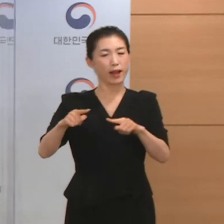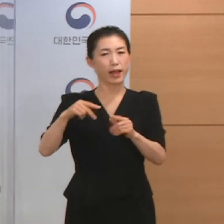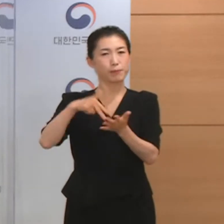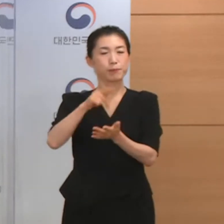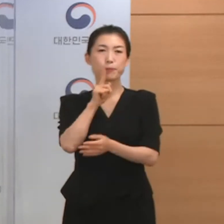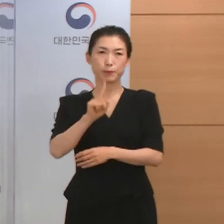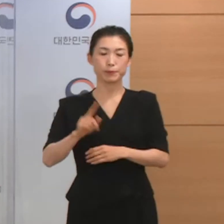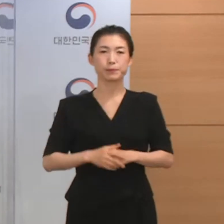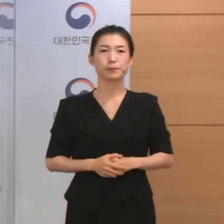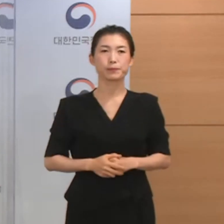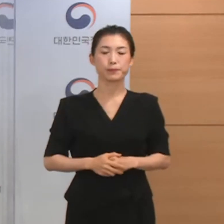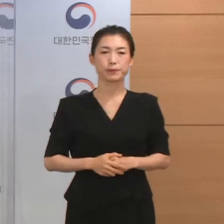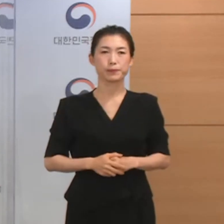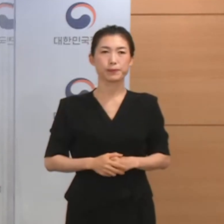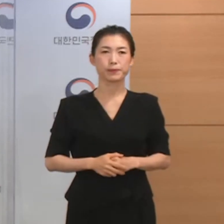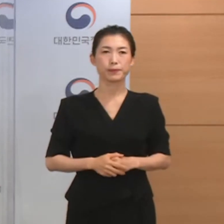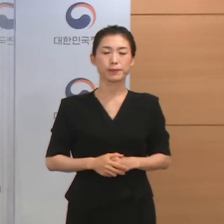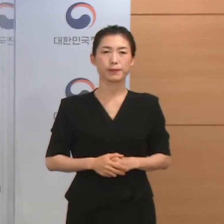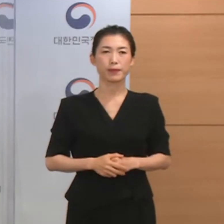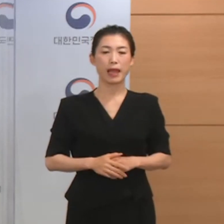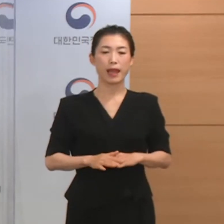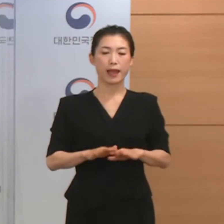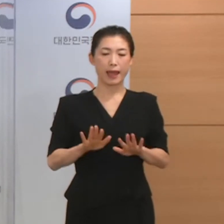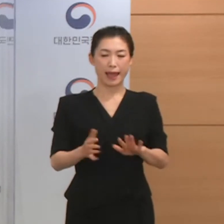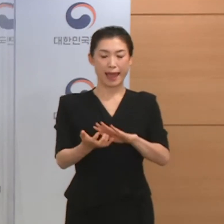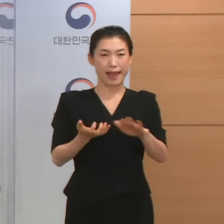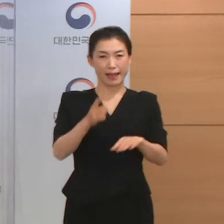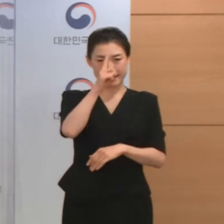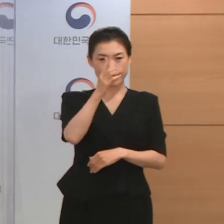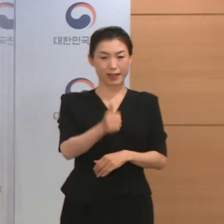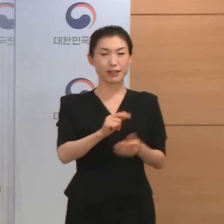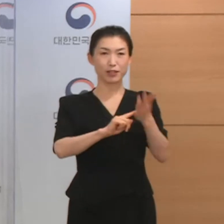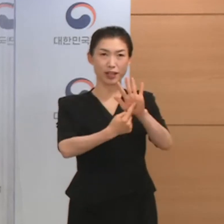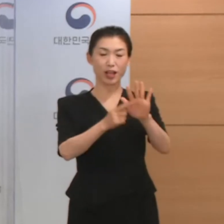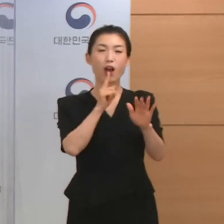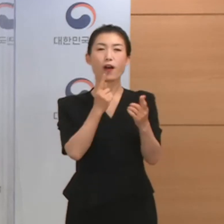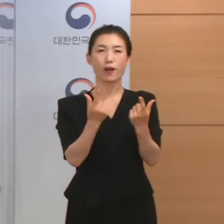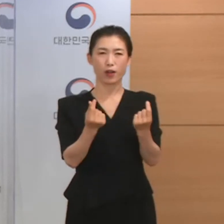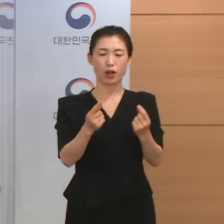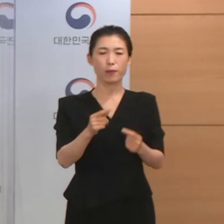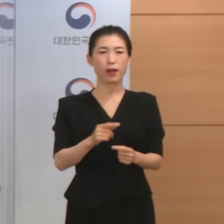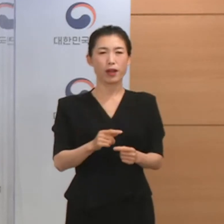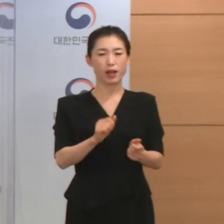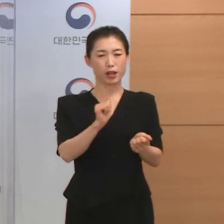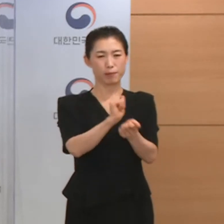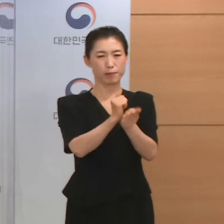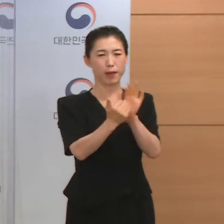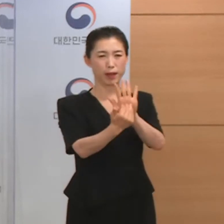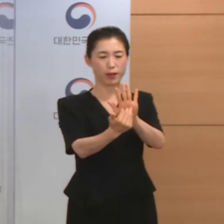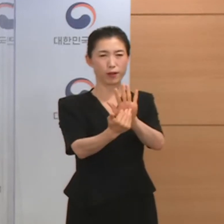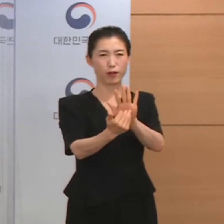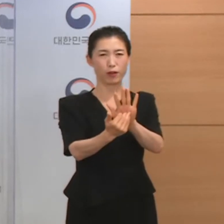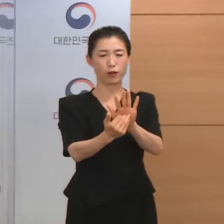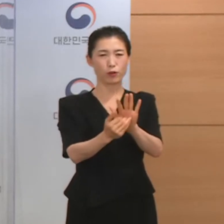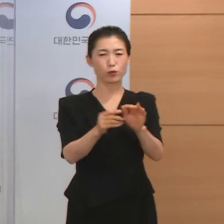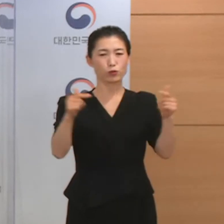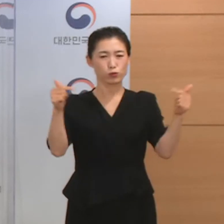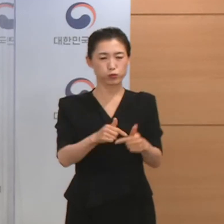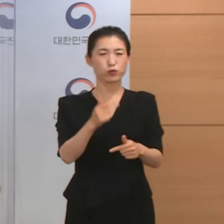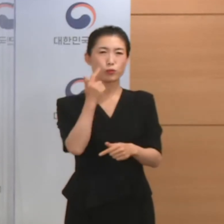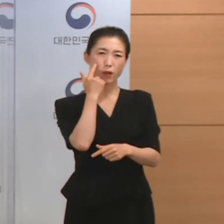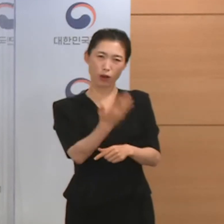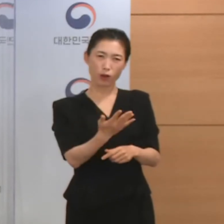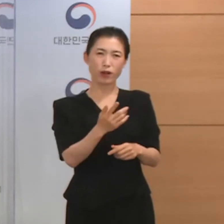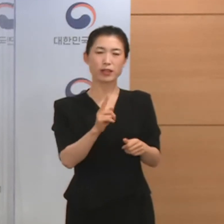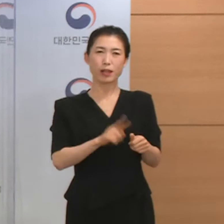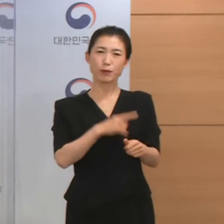예, 일단 기본적으로 오늘 발표한 바와 같이 저희도 방역적 조치의 완화와 예방접종의 진행에